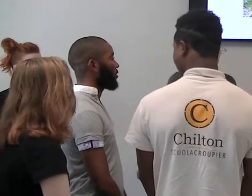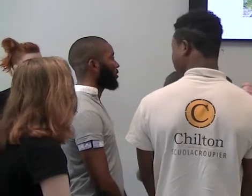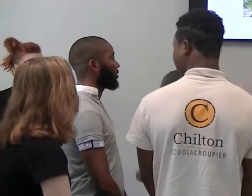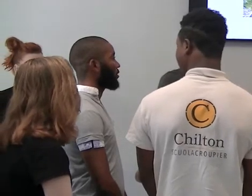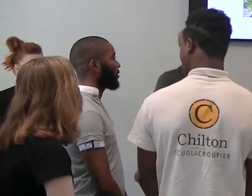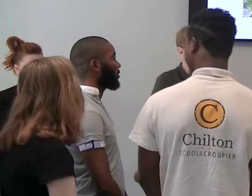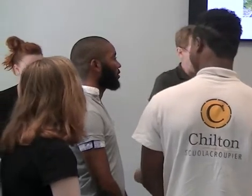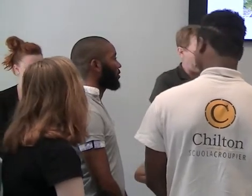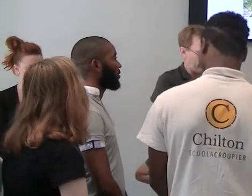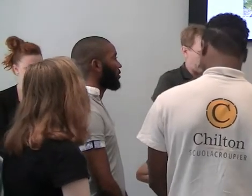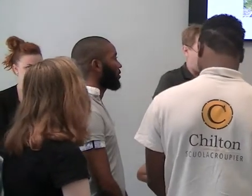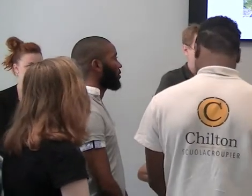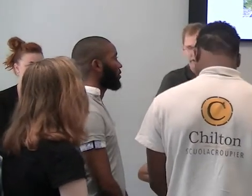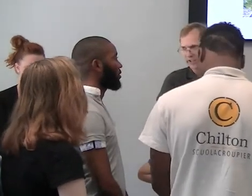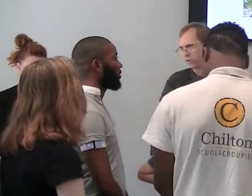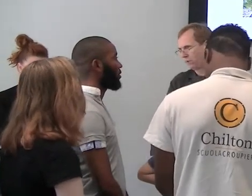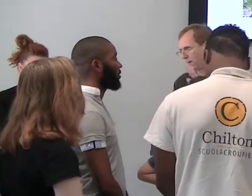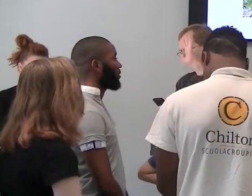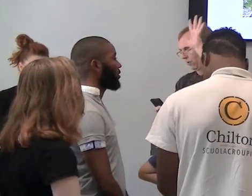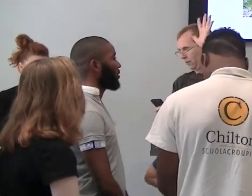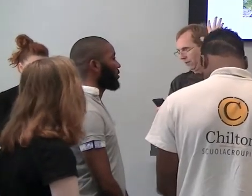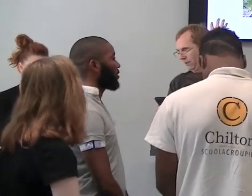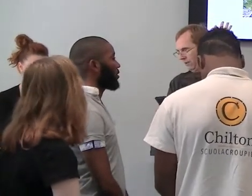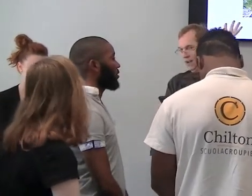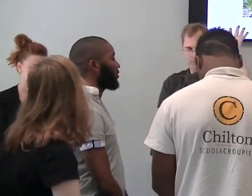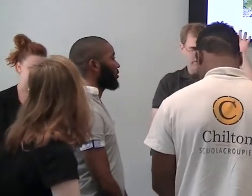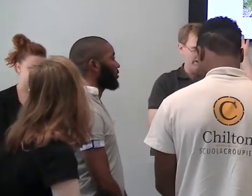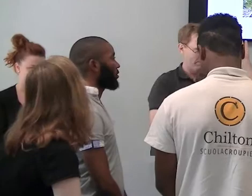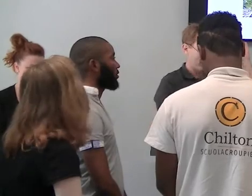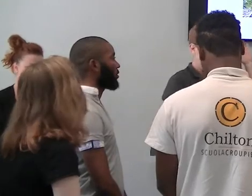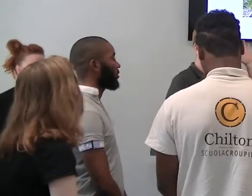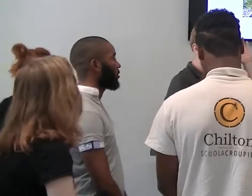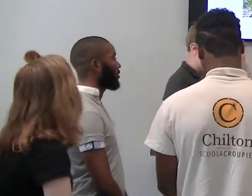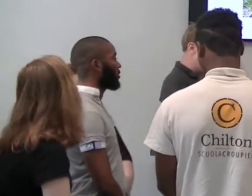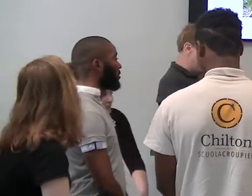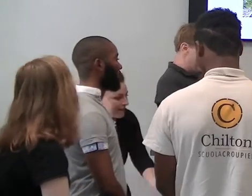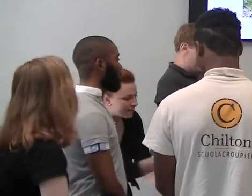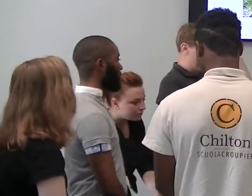Gesù rivolgendosi al fico. Sì, Gesù parla con l'albero.